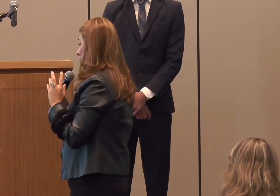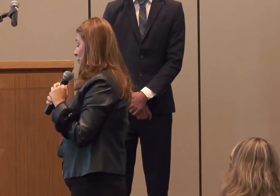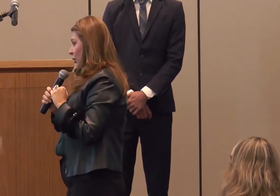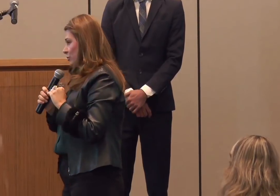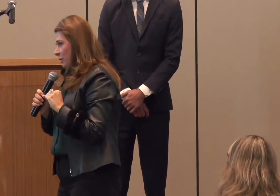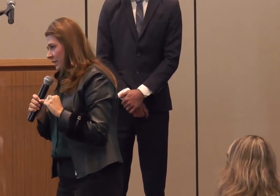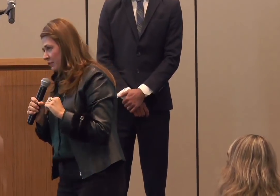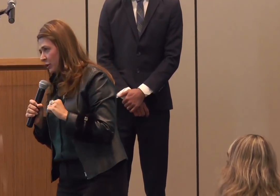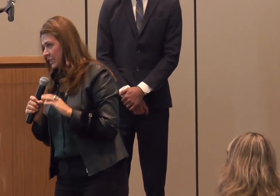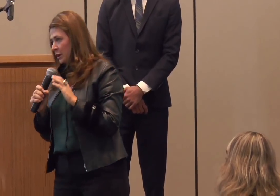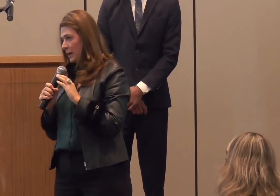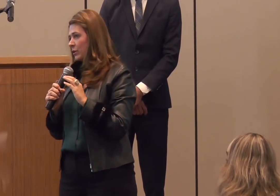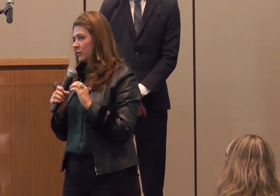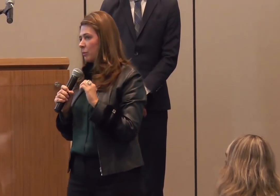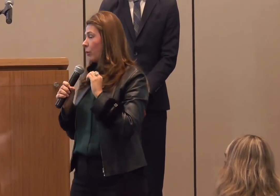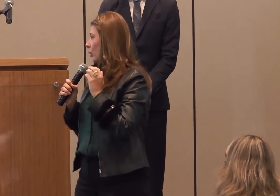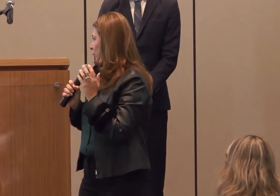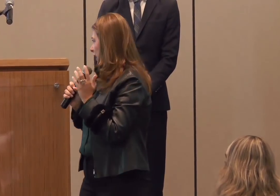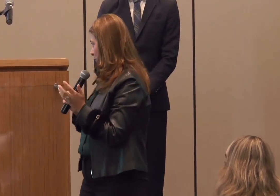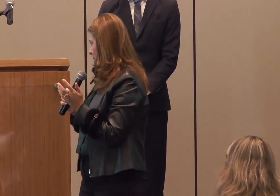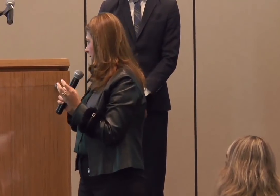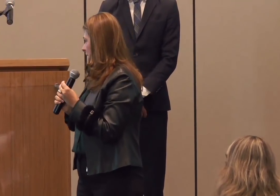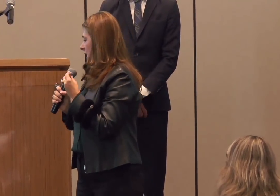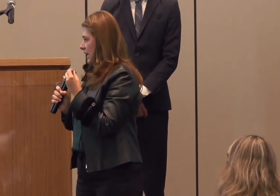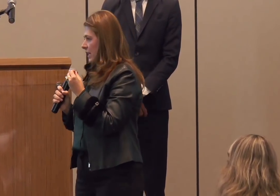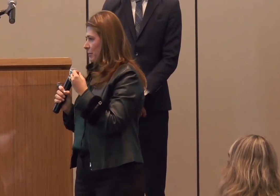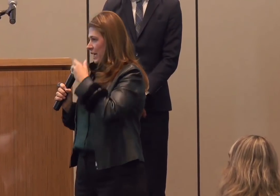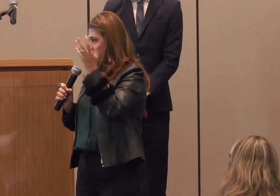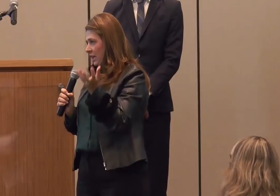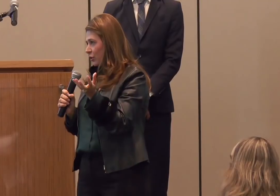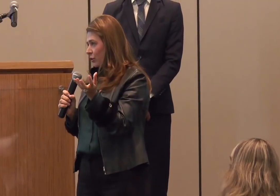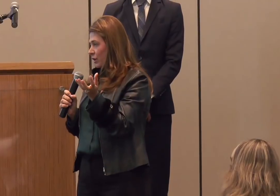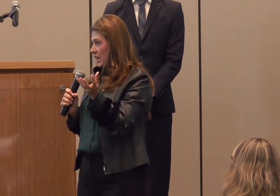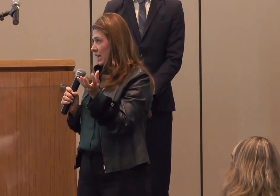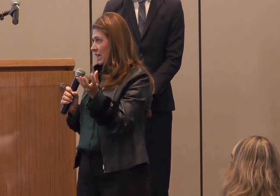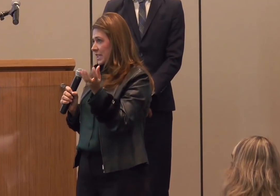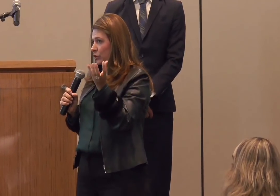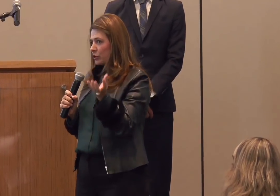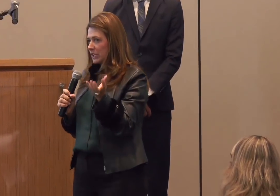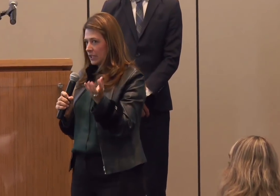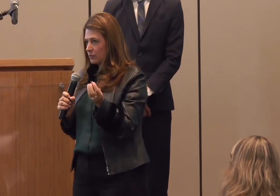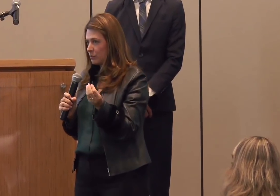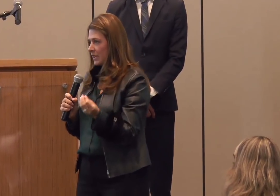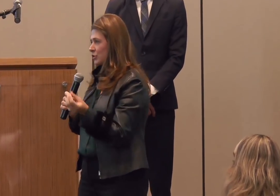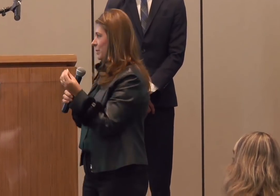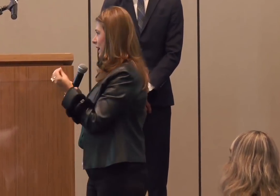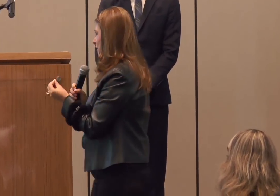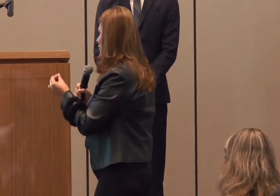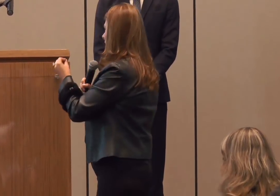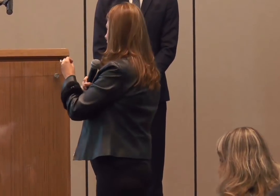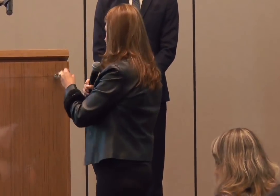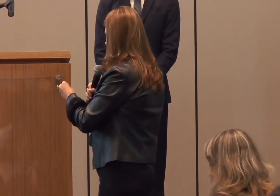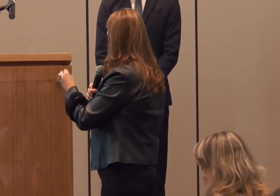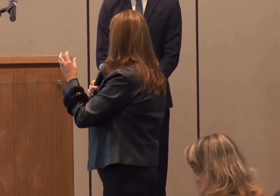es que también podemos servir de fuente de pago pongo un ejemplo para cambiarlo el sector hotelero para estos